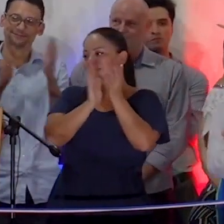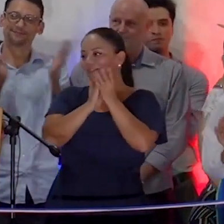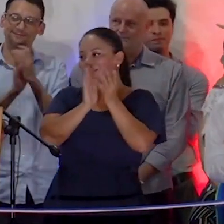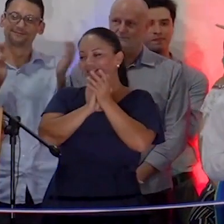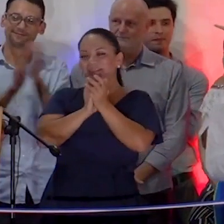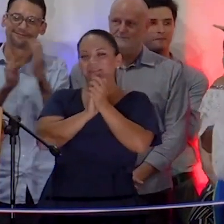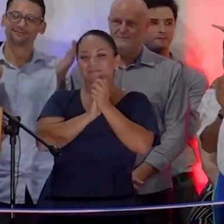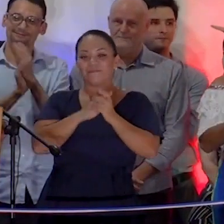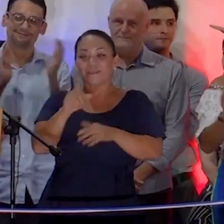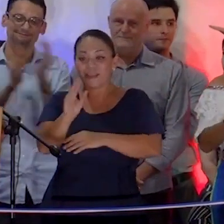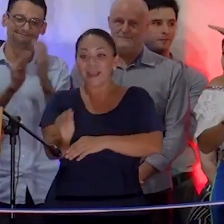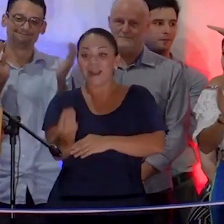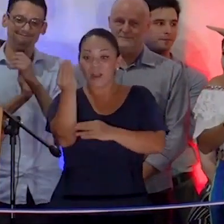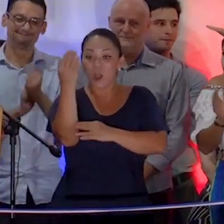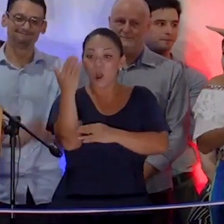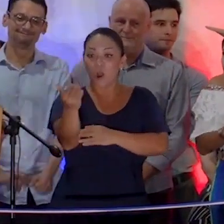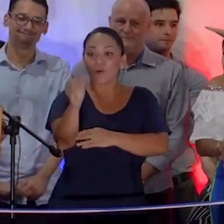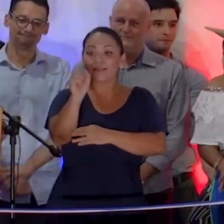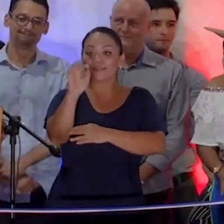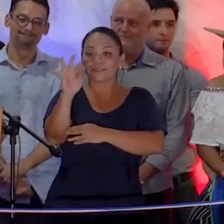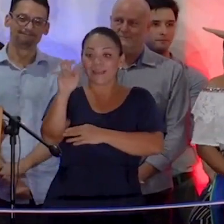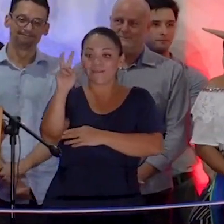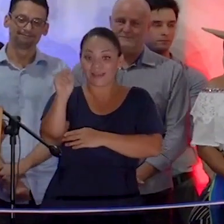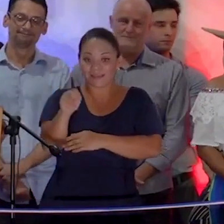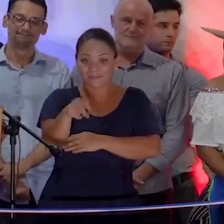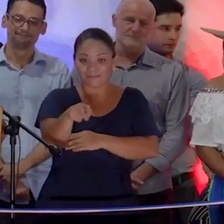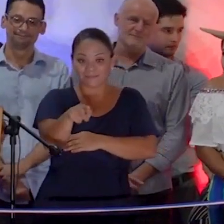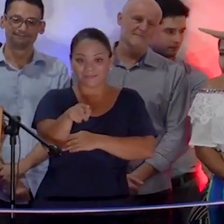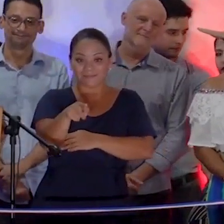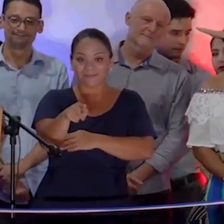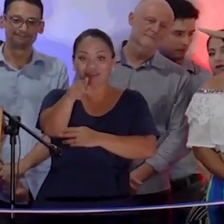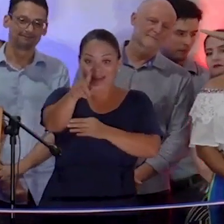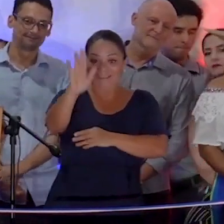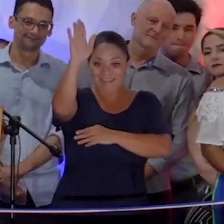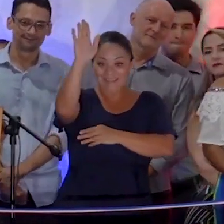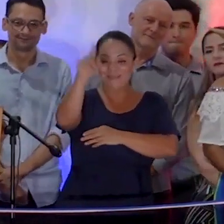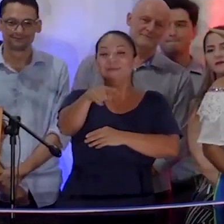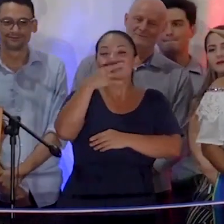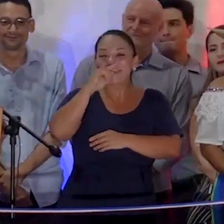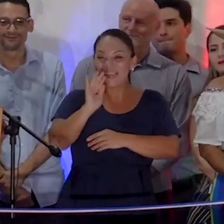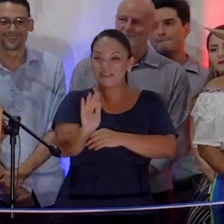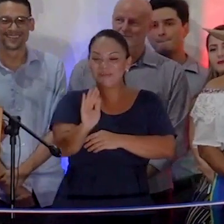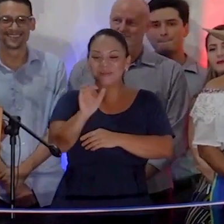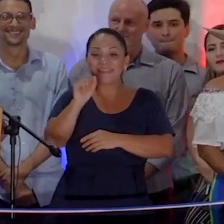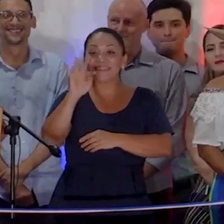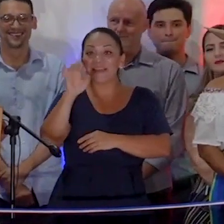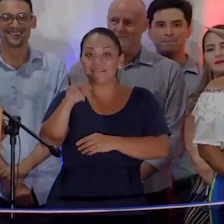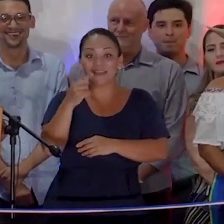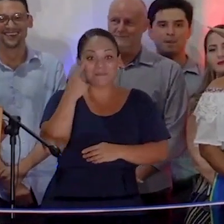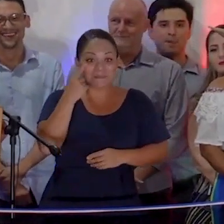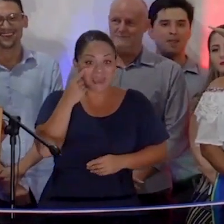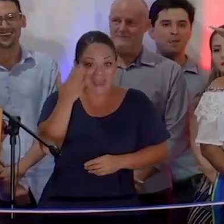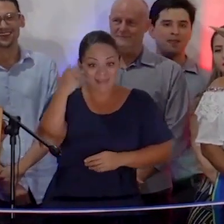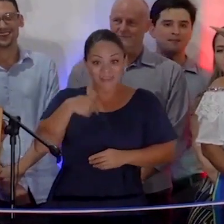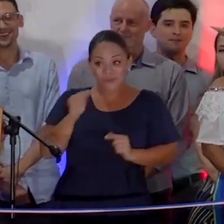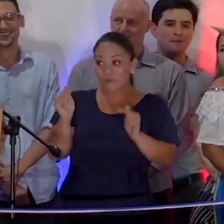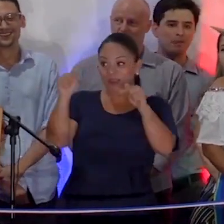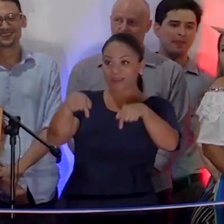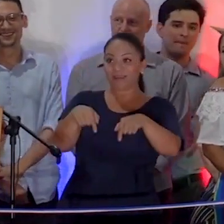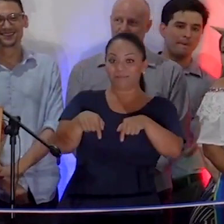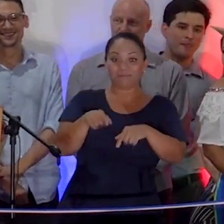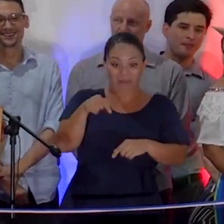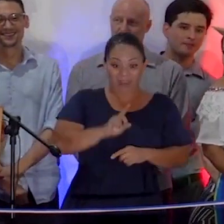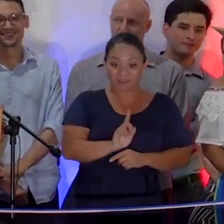Y que el joven Steven, levanta la mano. Cuando yo estaba aquí, vino